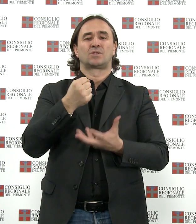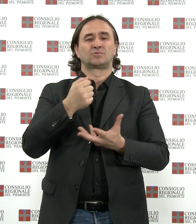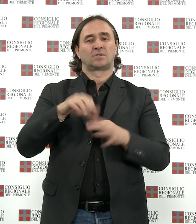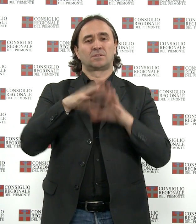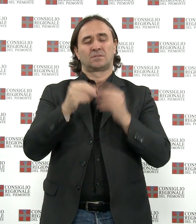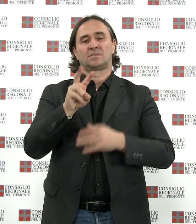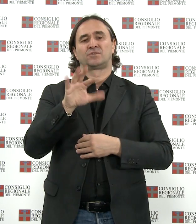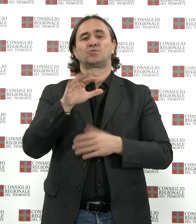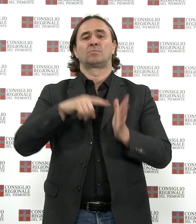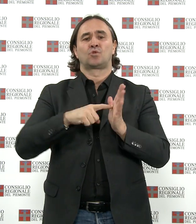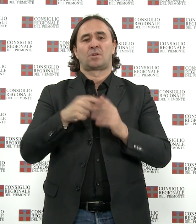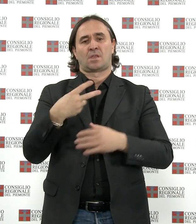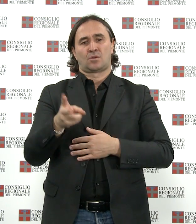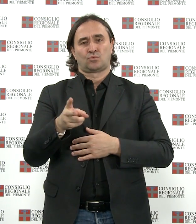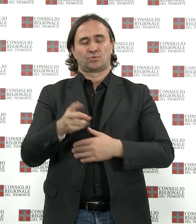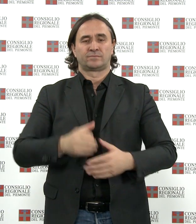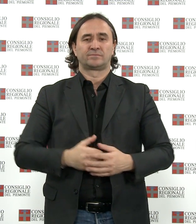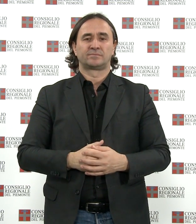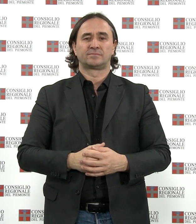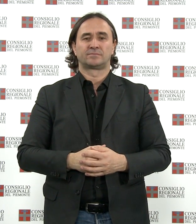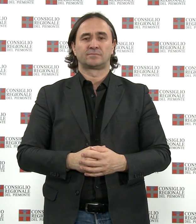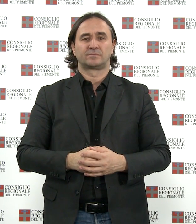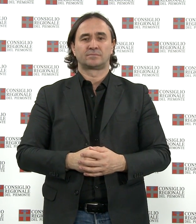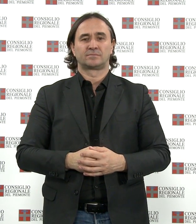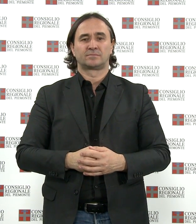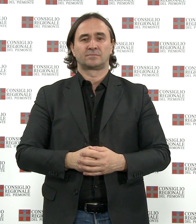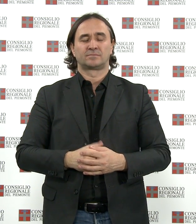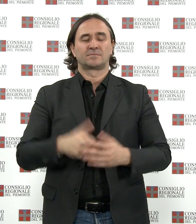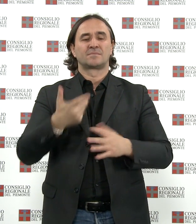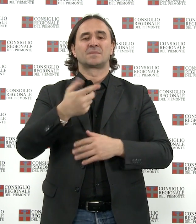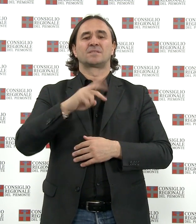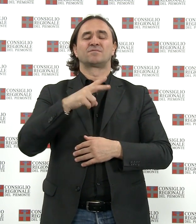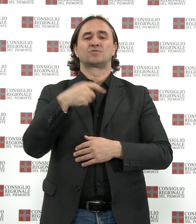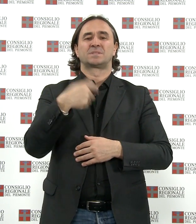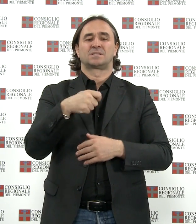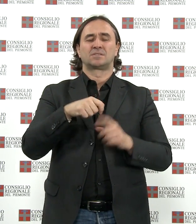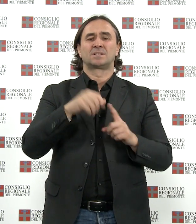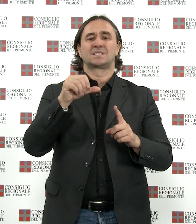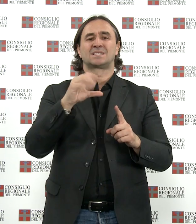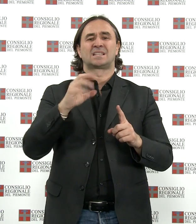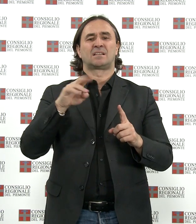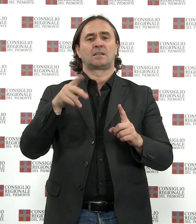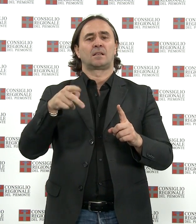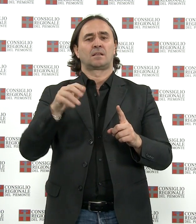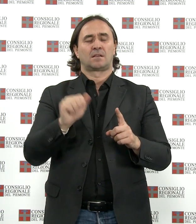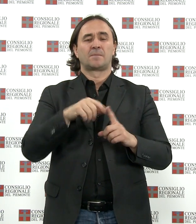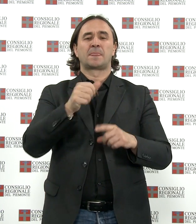realizzazione. Il vicepresidente della Giunta regionale, Aldo Reschigna, ha illustrato in prima commissione il bilancio di